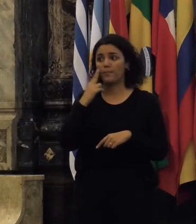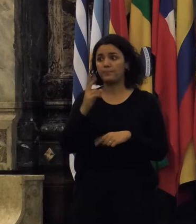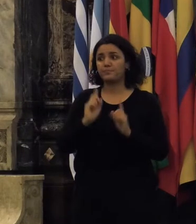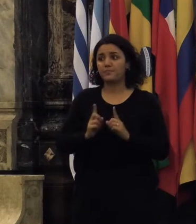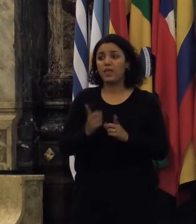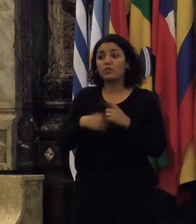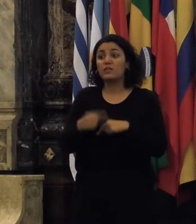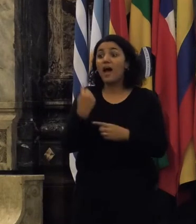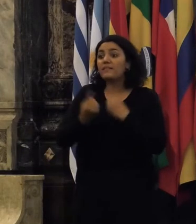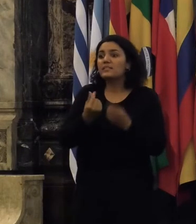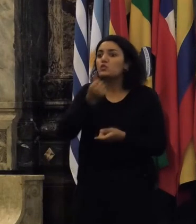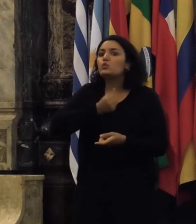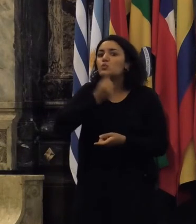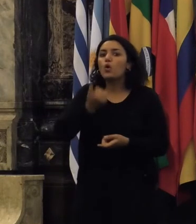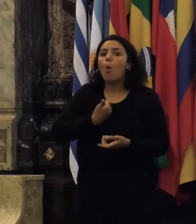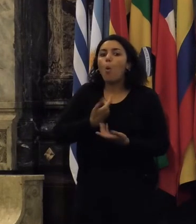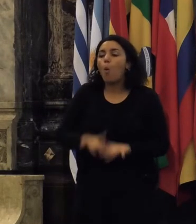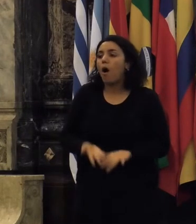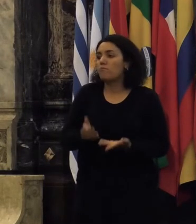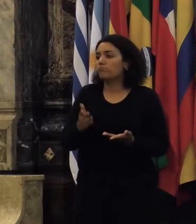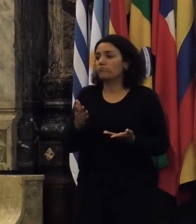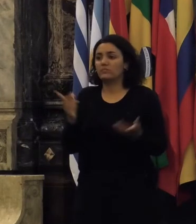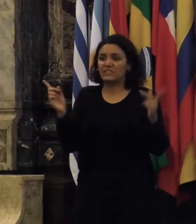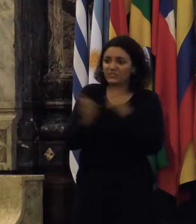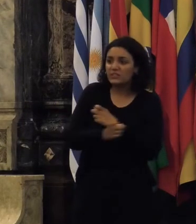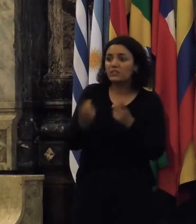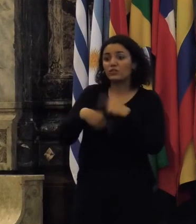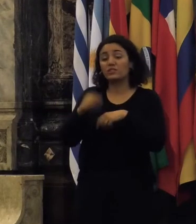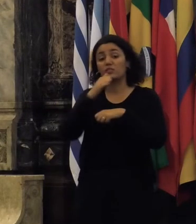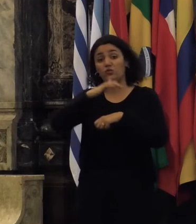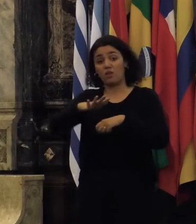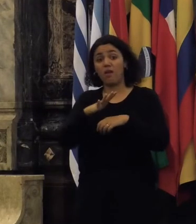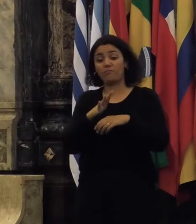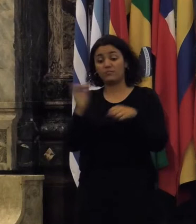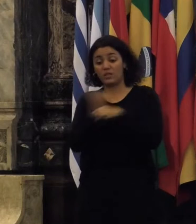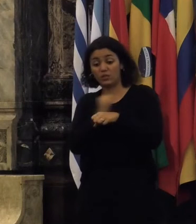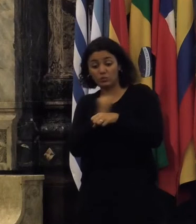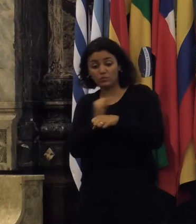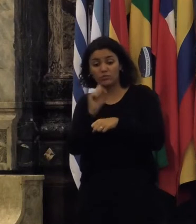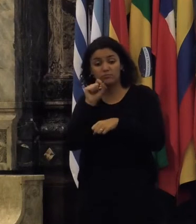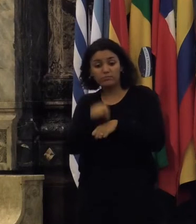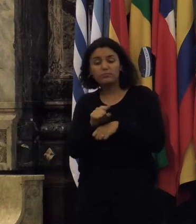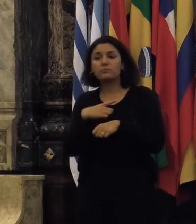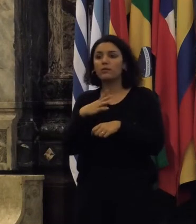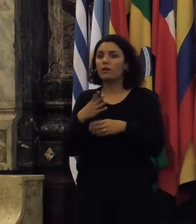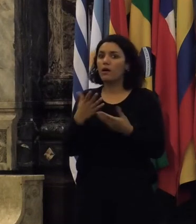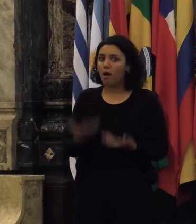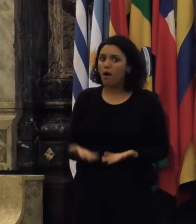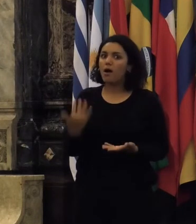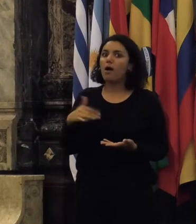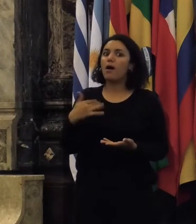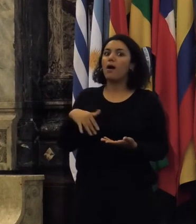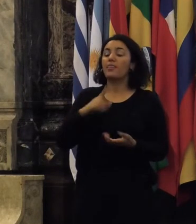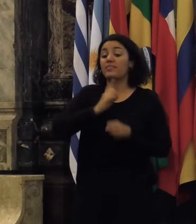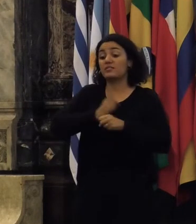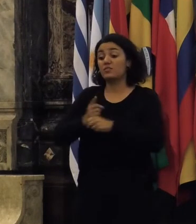hace para salir de esa disyuntiva en la cual la historia institucional pesa tanto que se toman decisiones